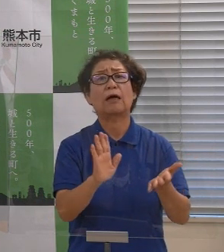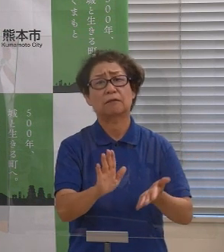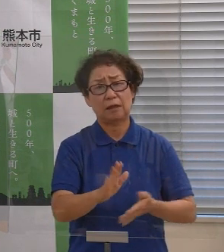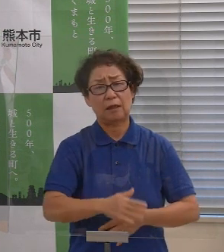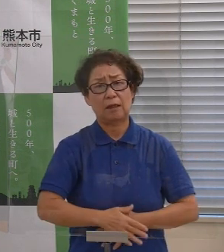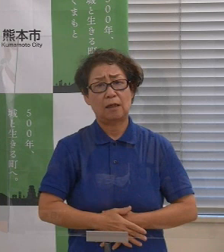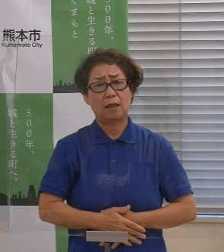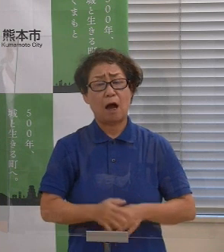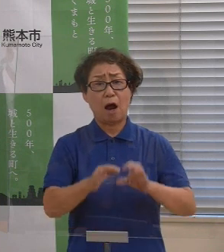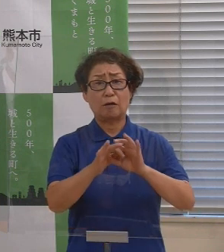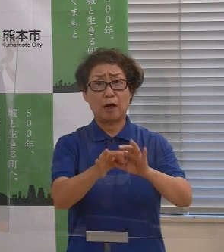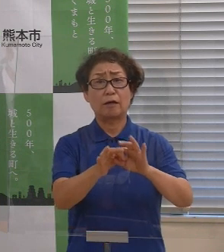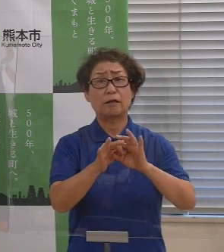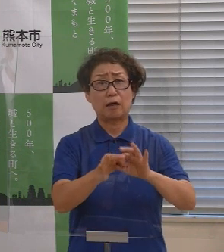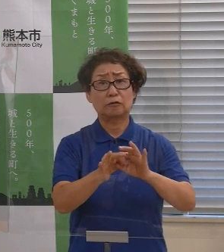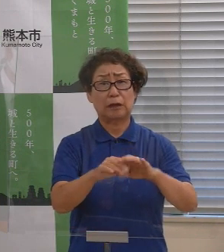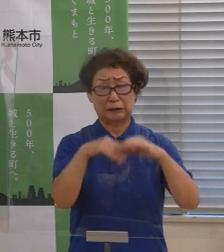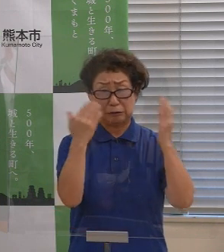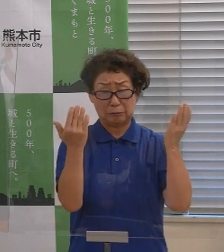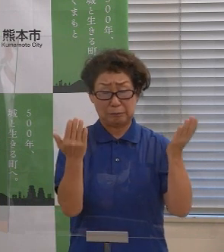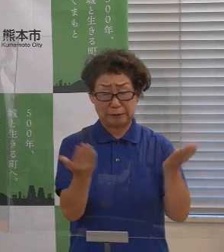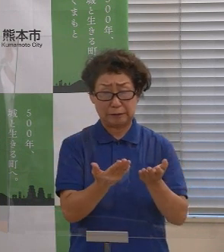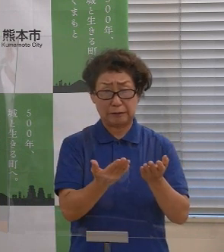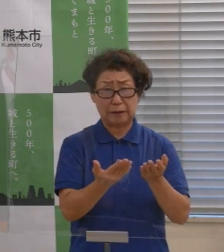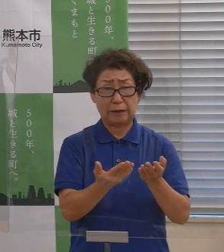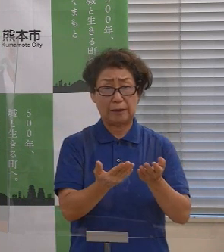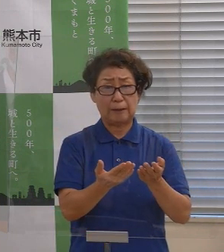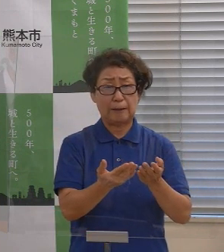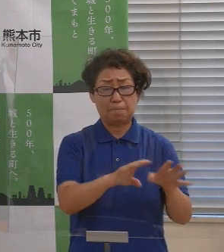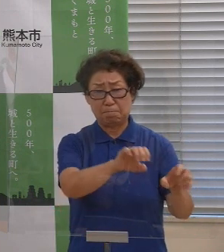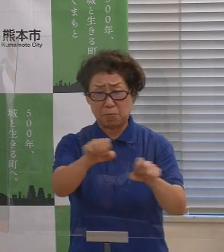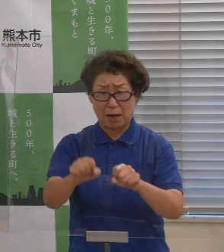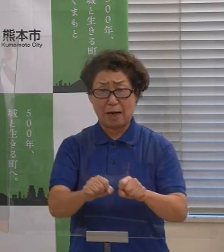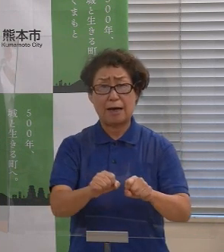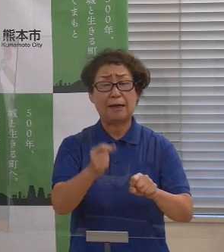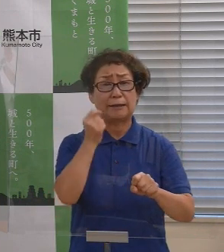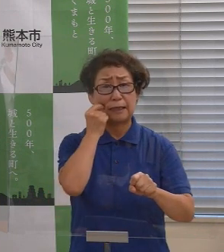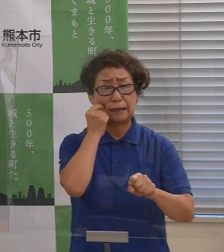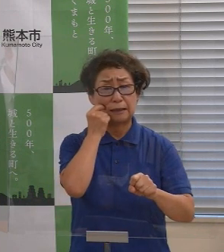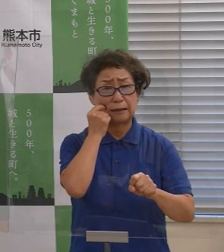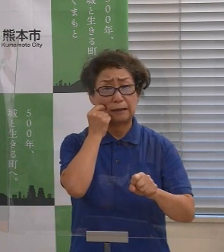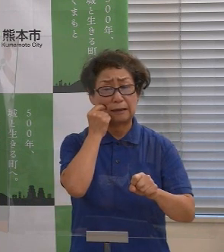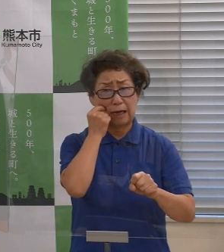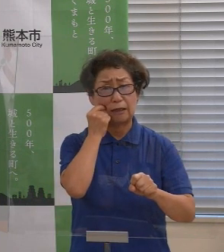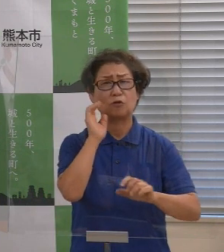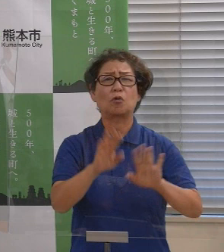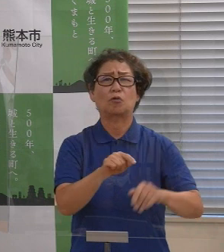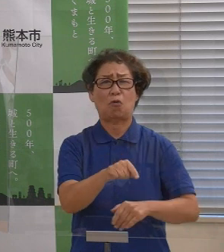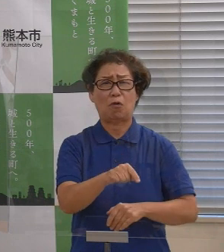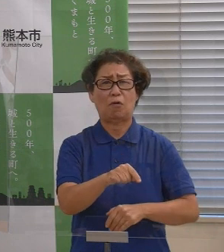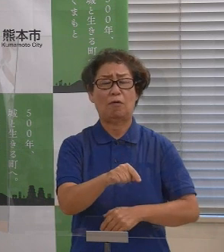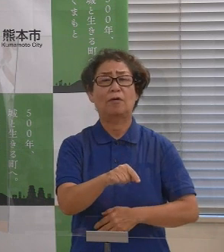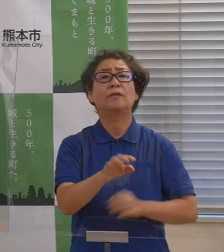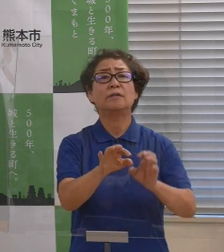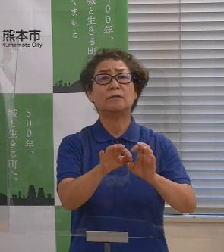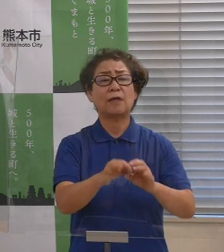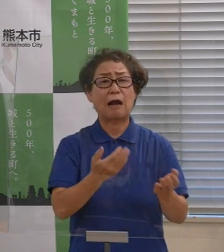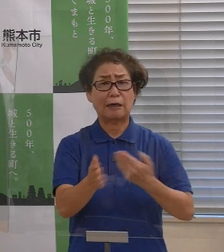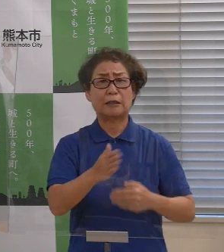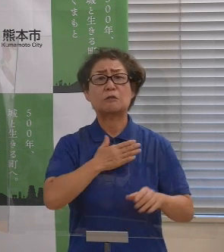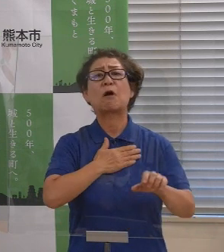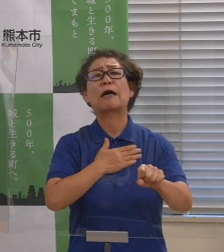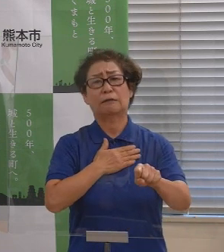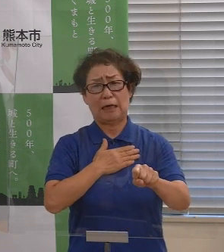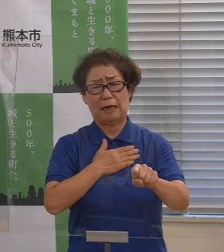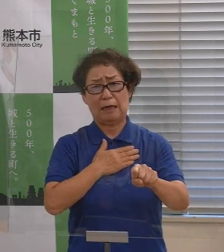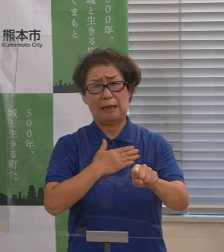ったり、要は連絡が全て完璧に把握できるという状態の名簿ではなかったということが明らかになった